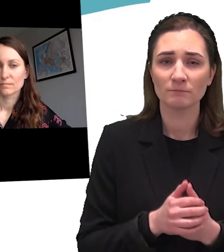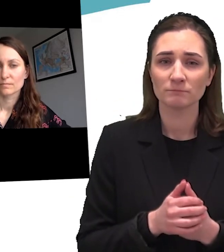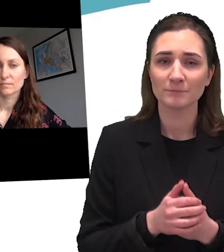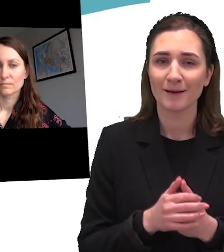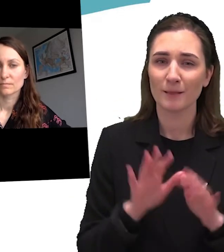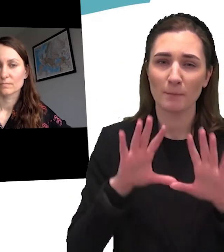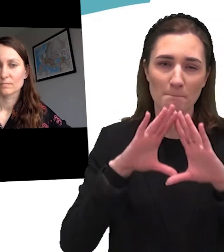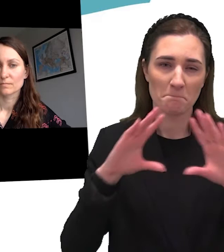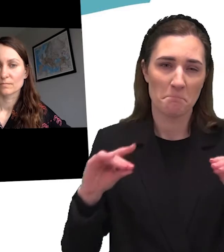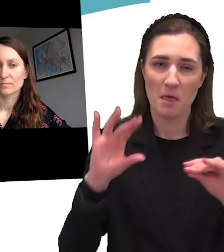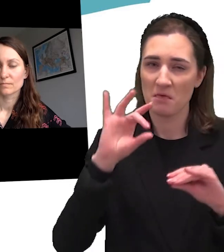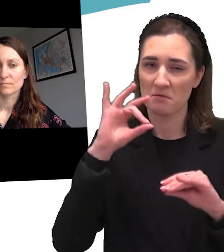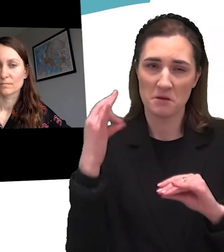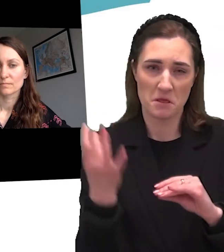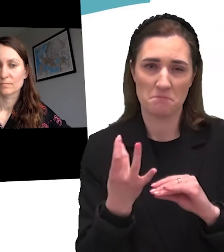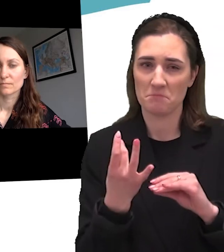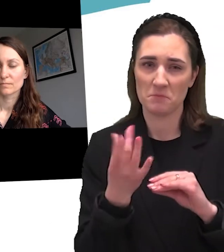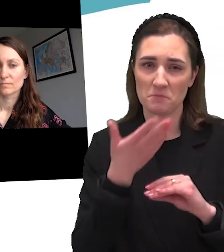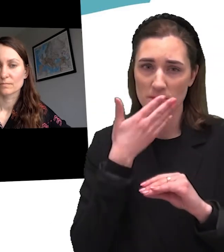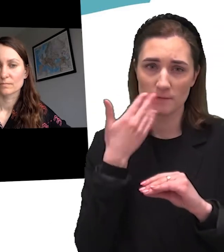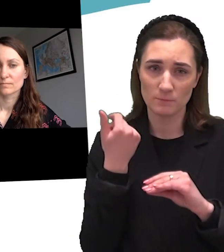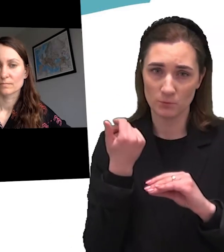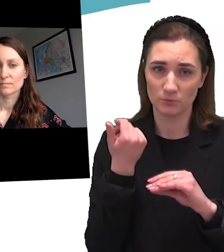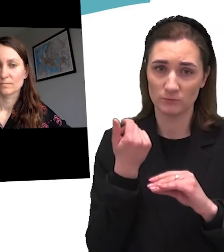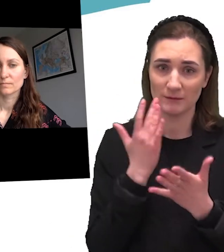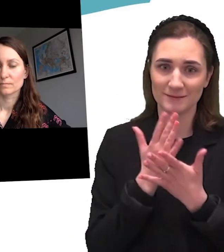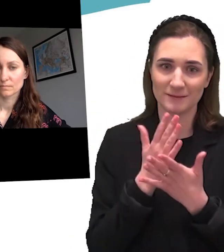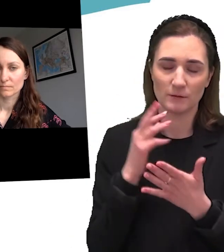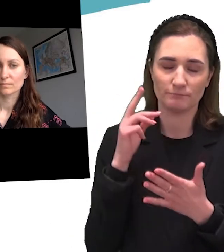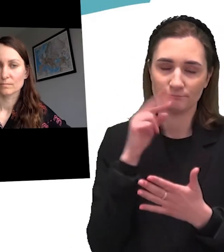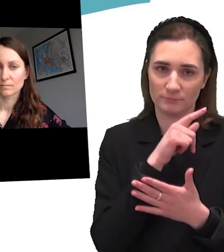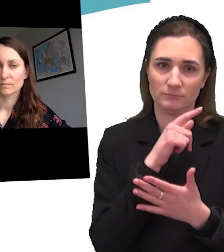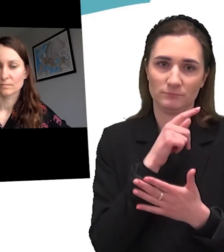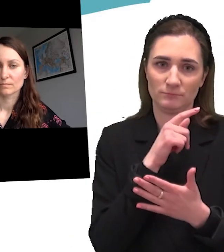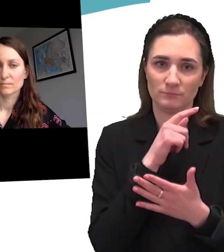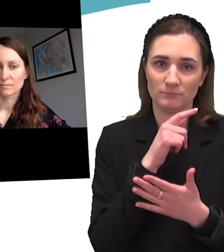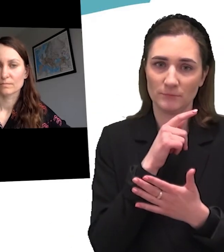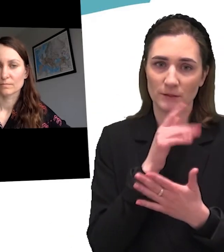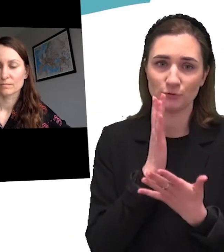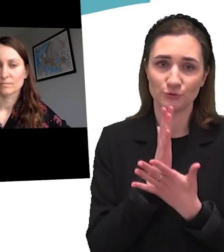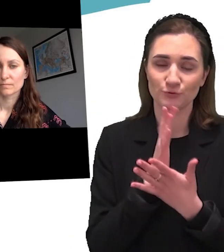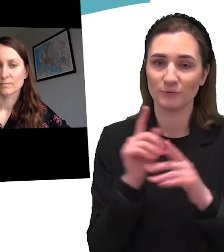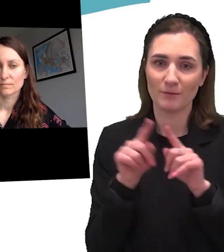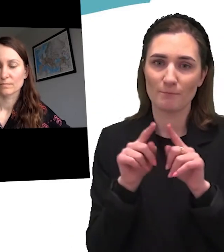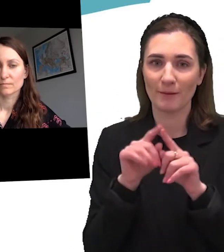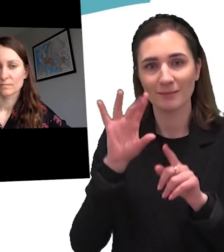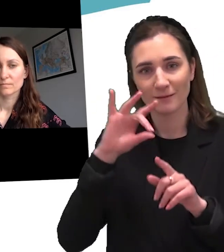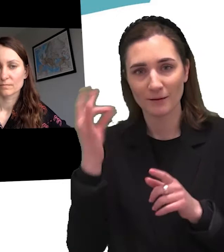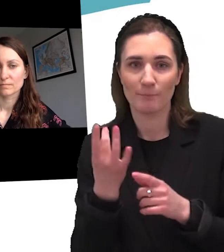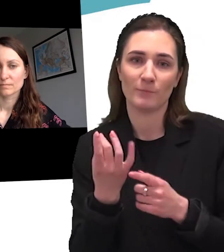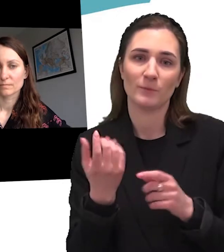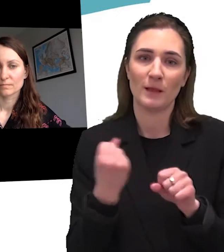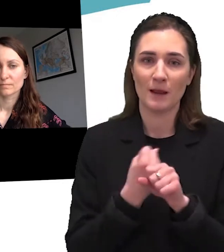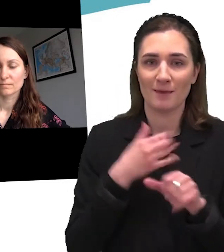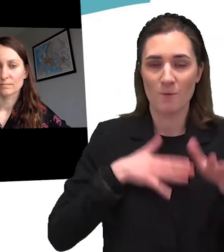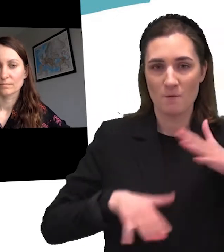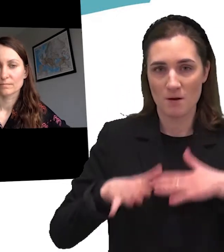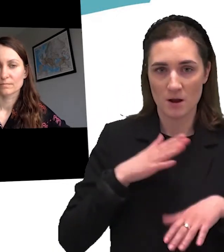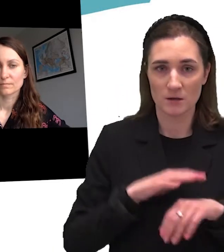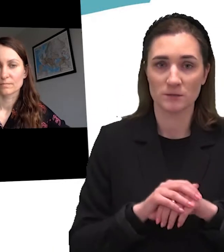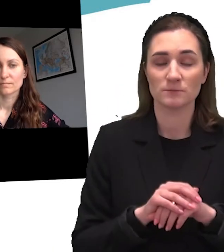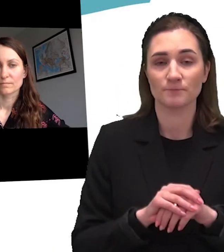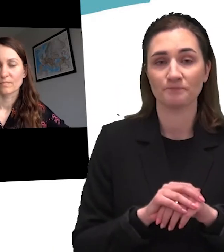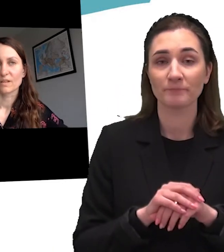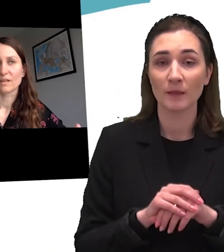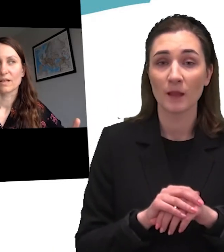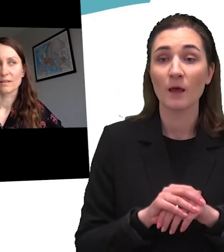tai nenuliesinti dietos, nes tai yra klaida vaikam. Mhm. Nes jiems reikia irgi riebalų, ne tik tai baltymų ir